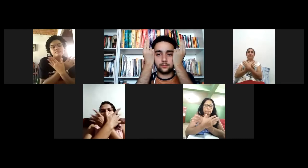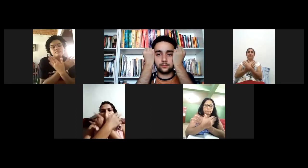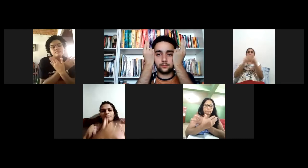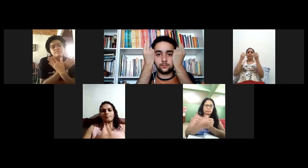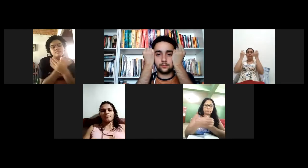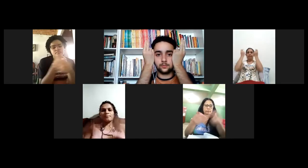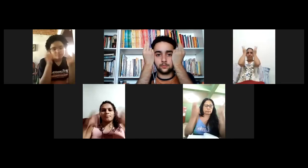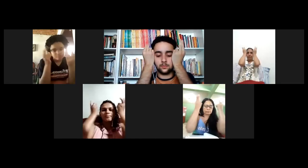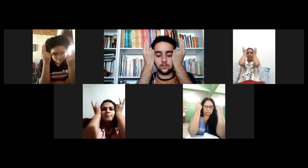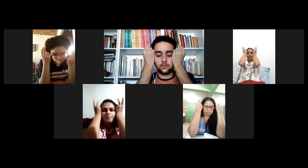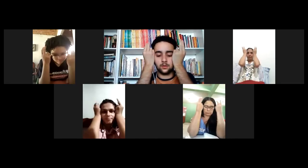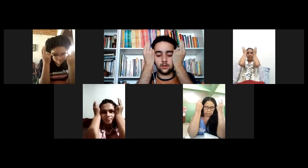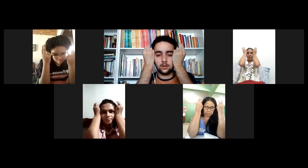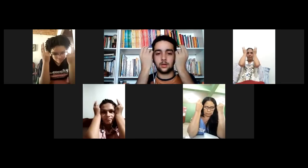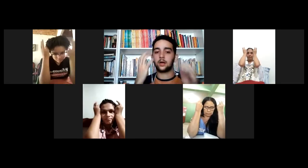coelho,